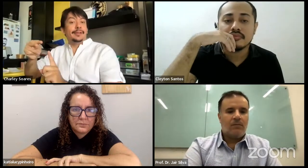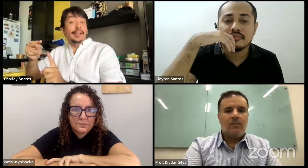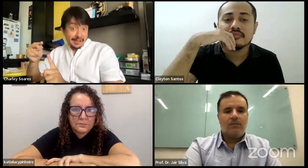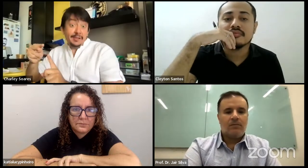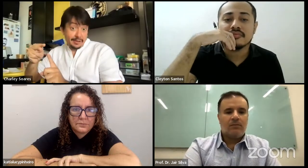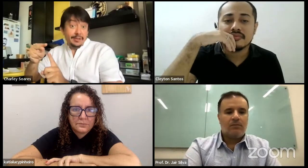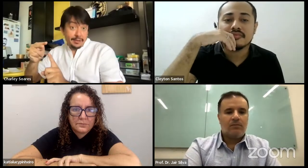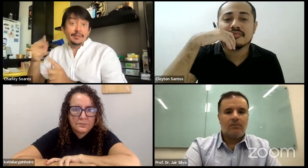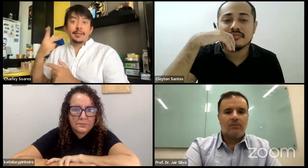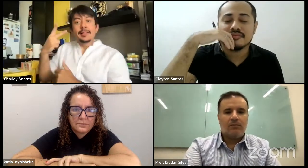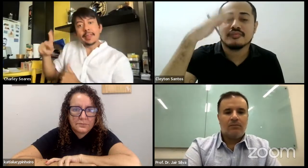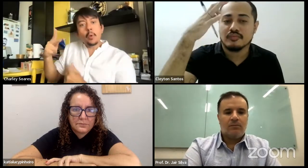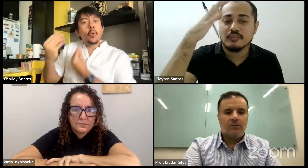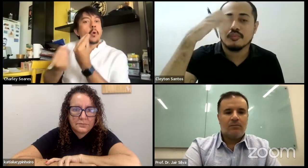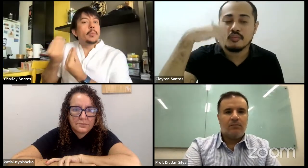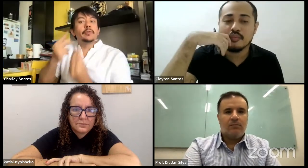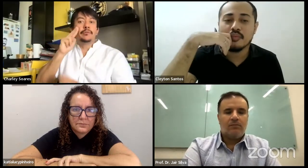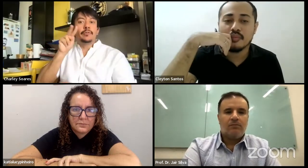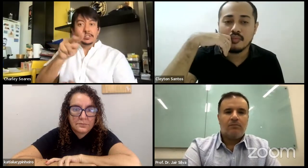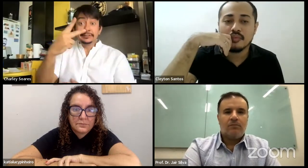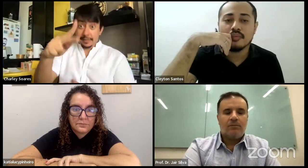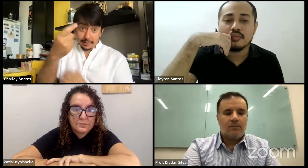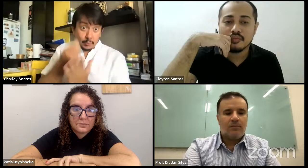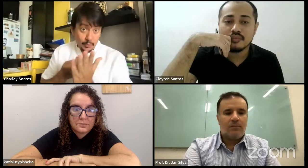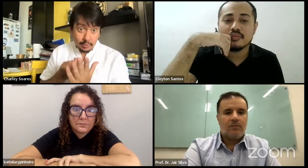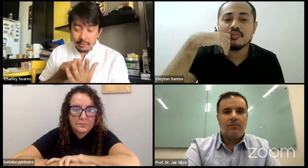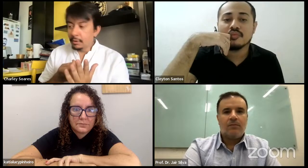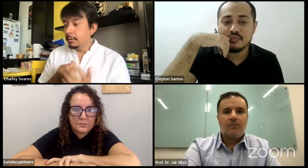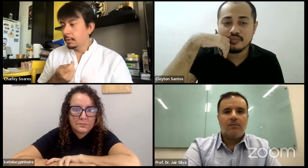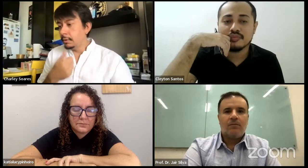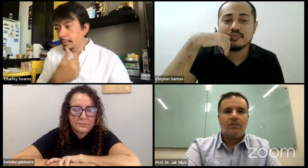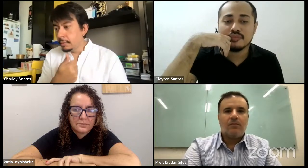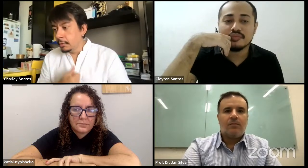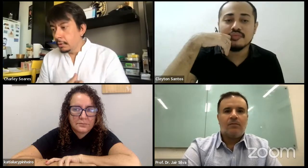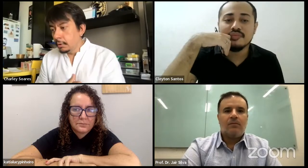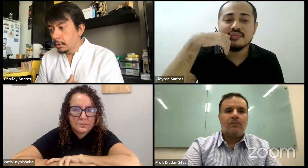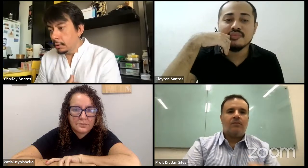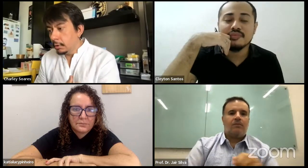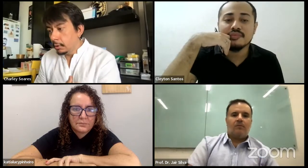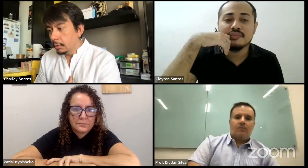Junto com os orientadores, pedir para eles poderem,